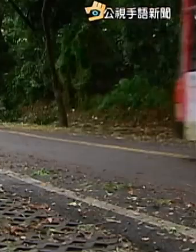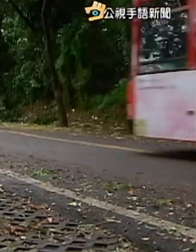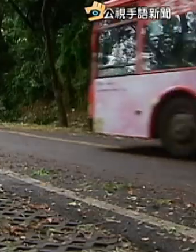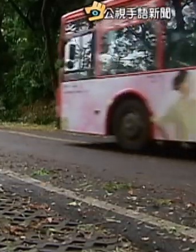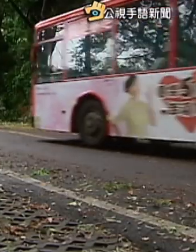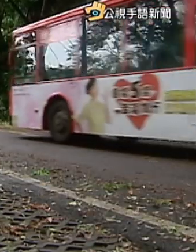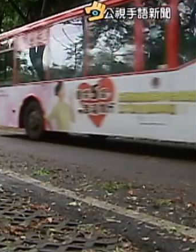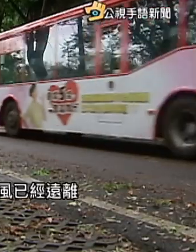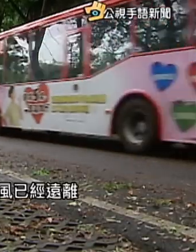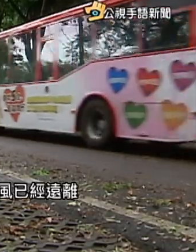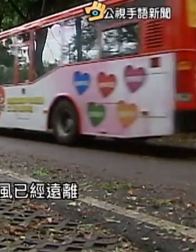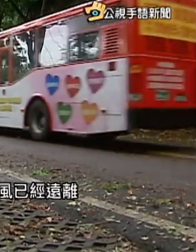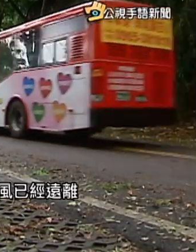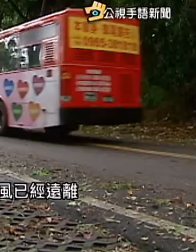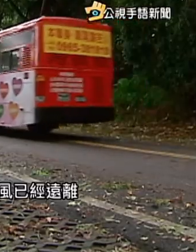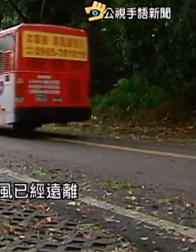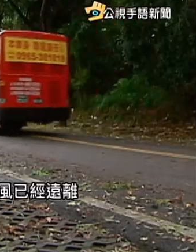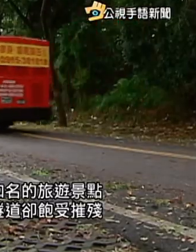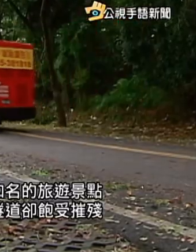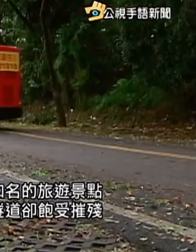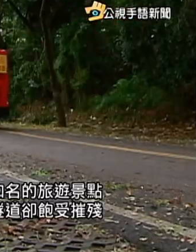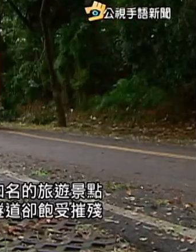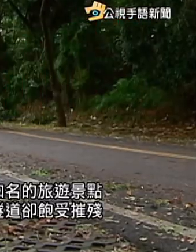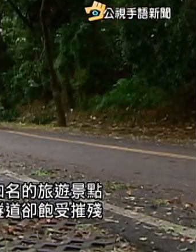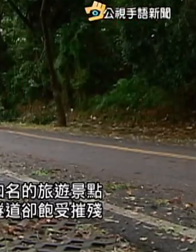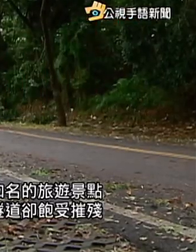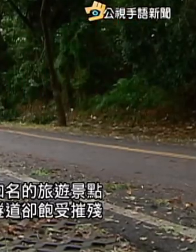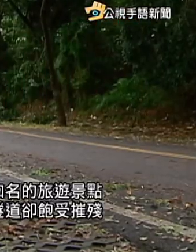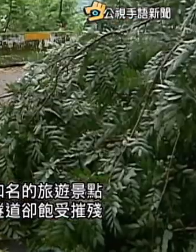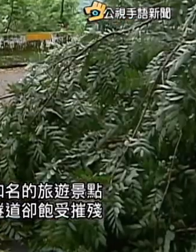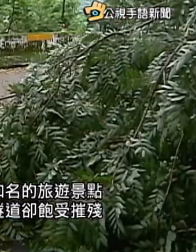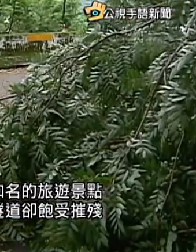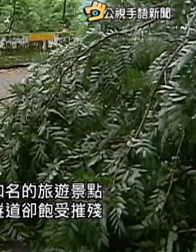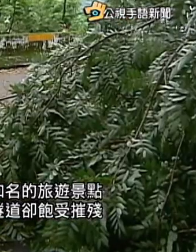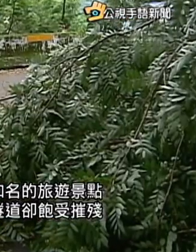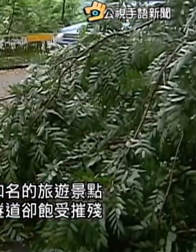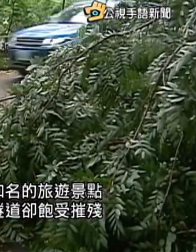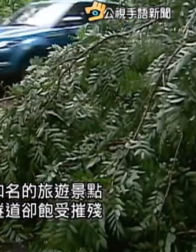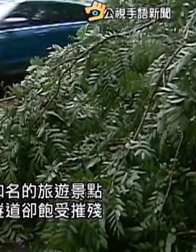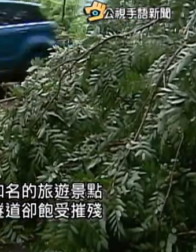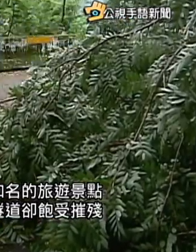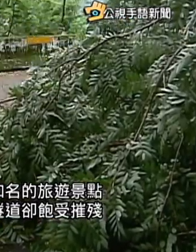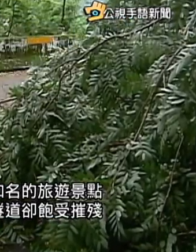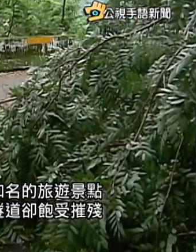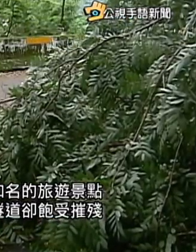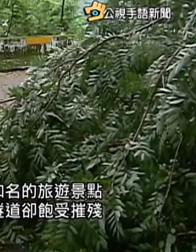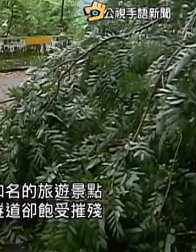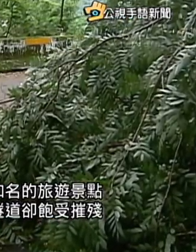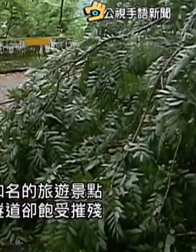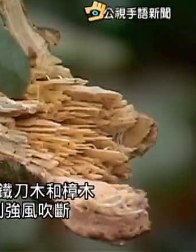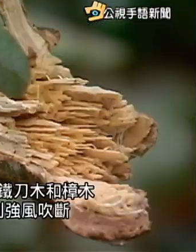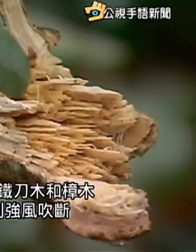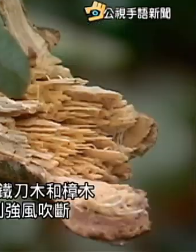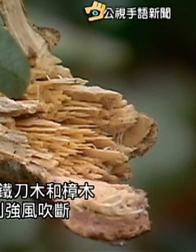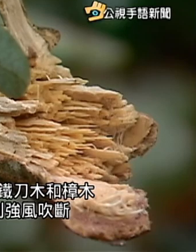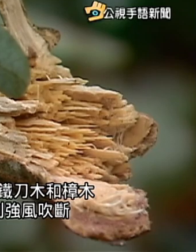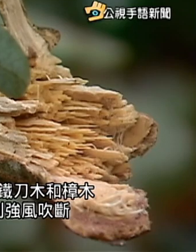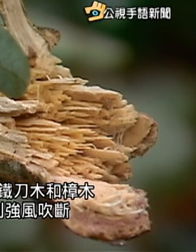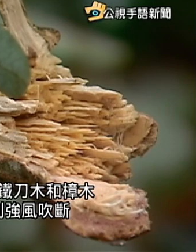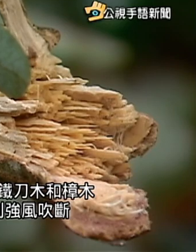杜鹃台风已经远离，但南投县知名的旅游景点集集绿色隧道却饱受摧残，沿路许多铁道木和